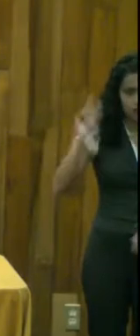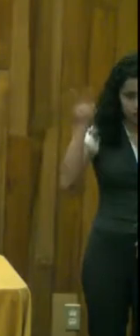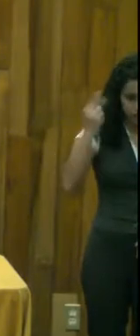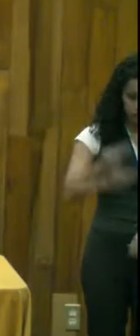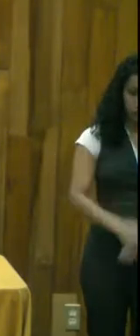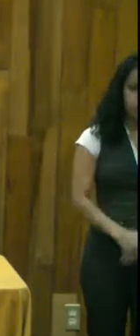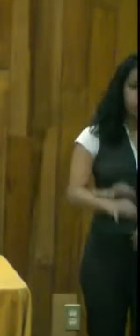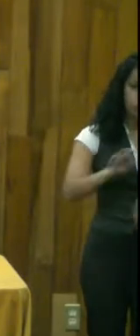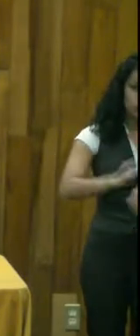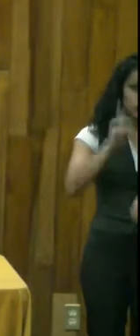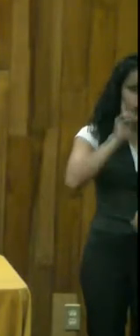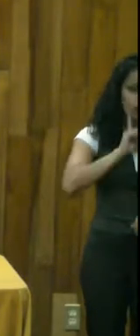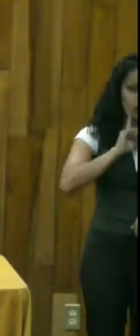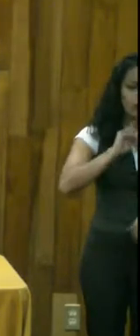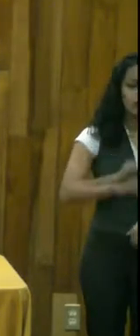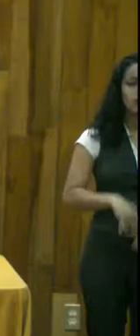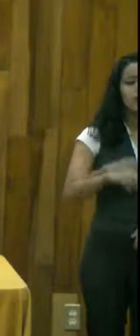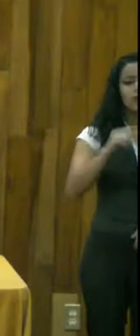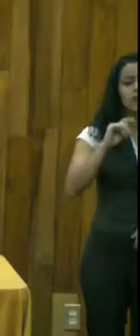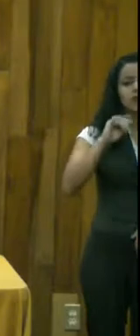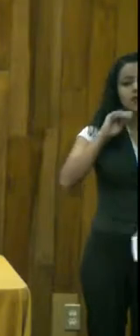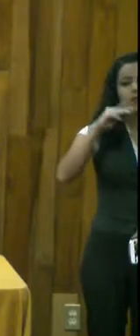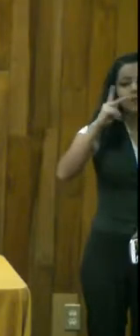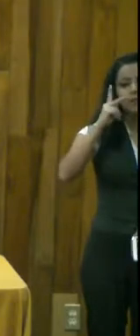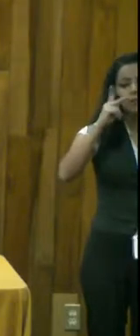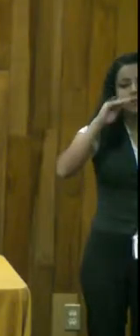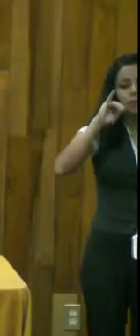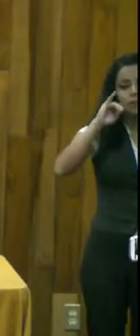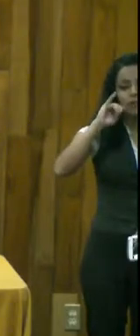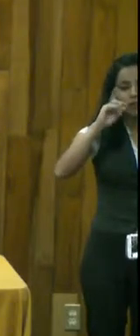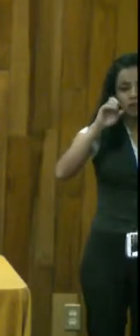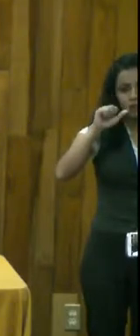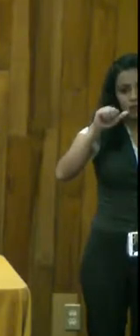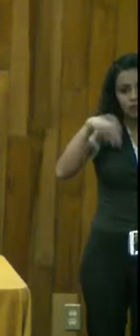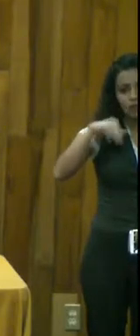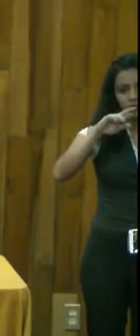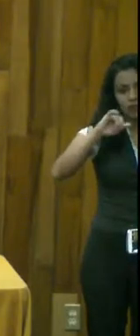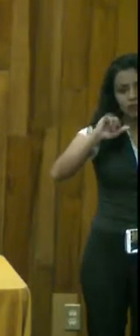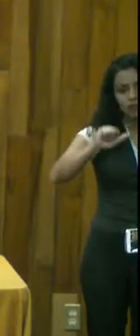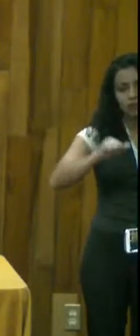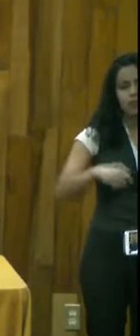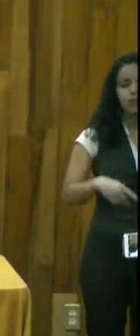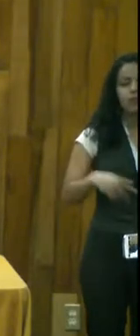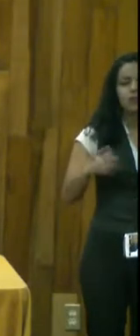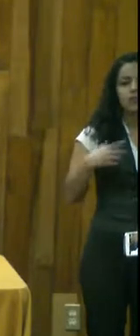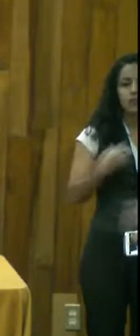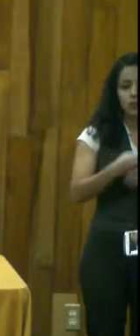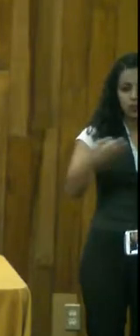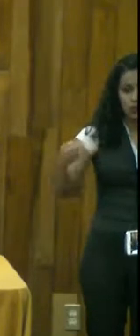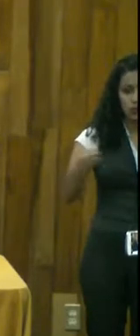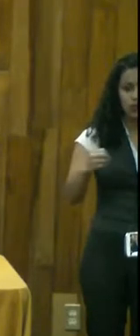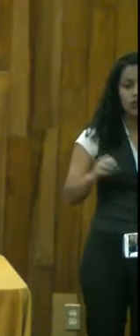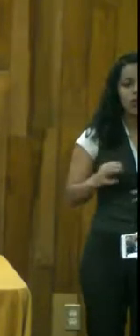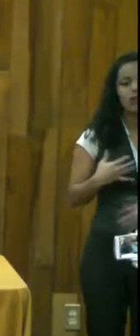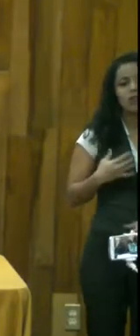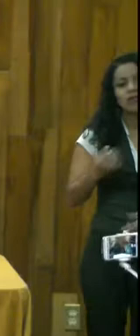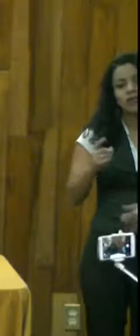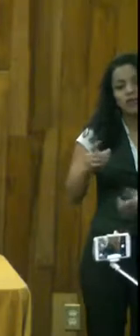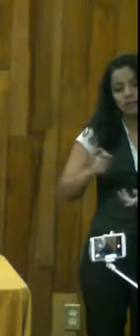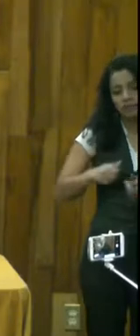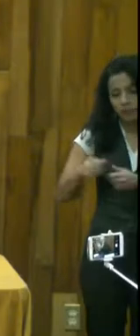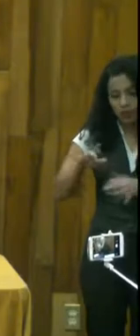la doctora tila maría pérez ortiz coordinadora de colecciones universitarias digitales de la unam